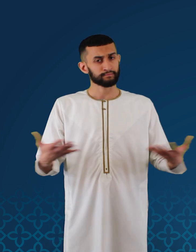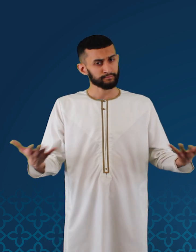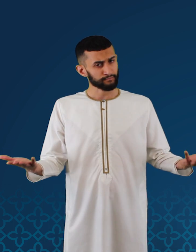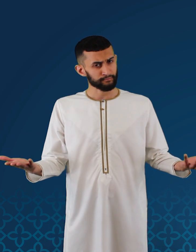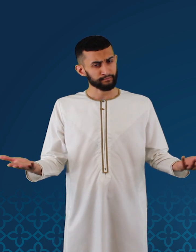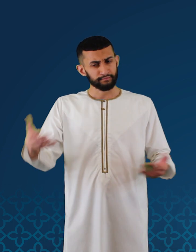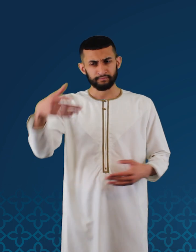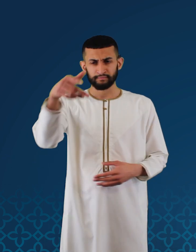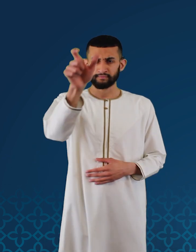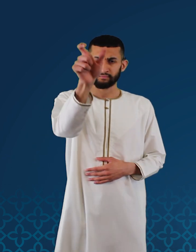فأما